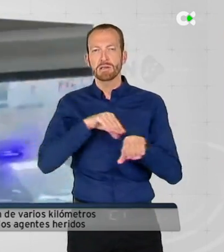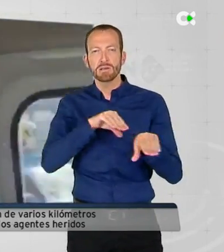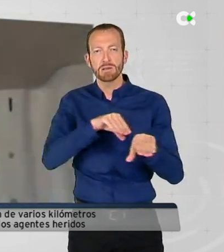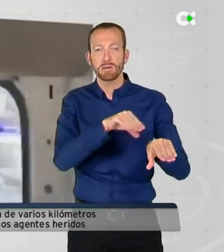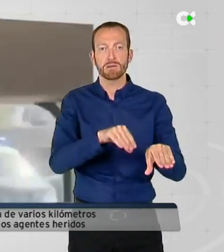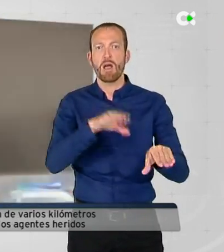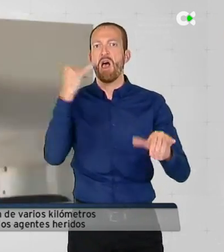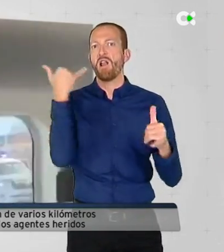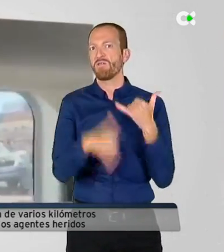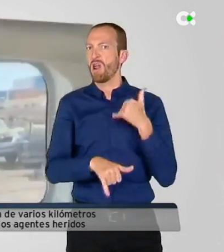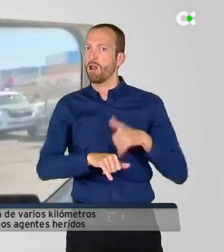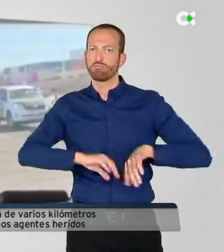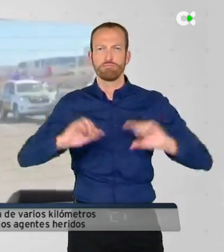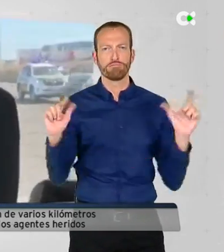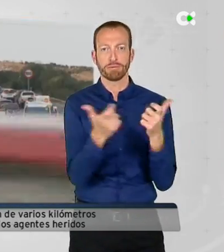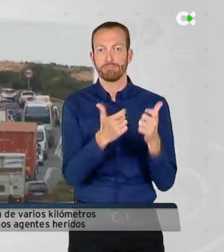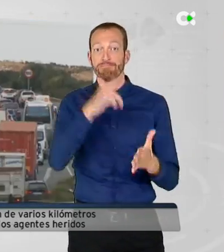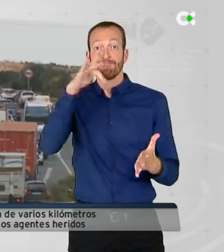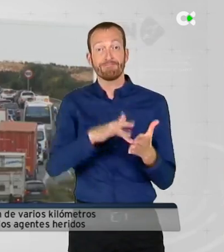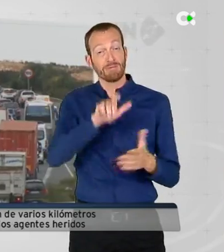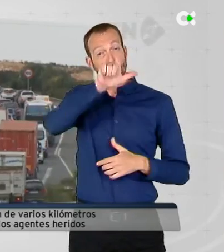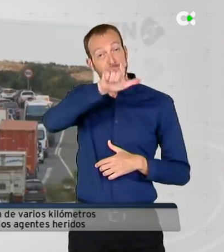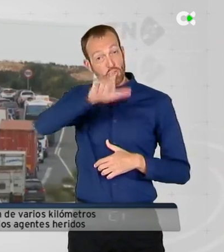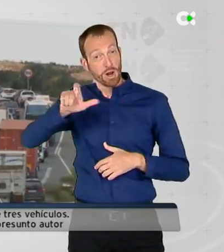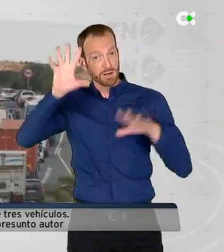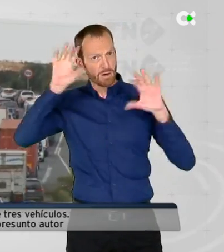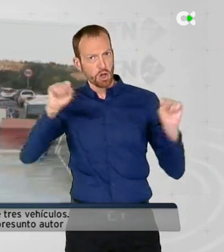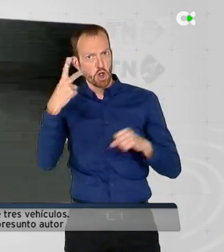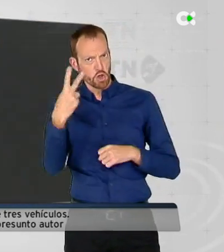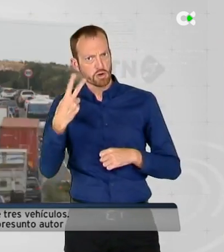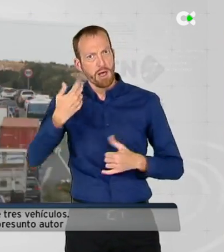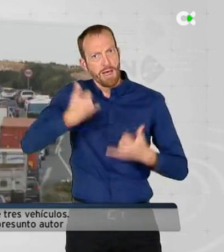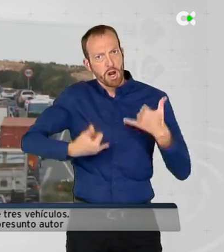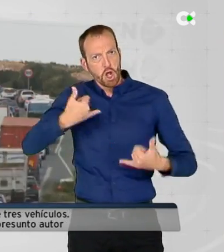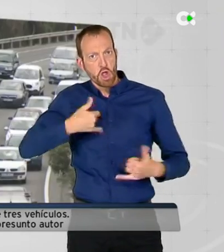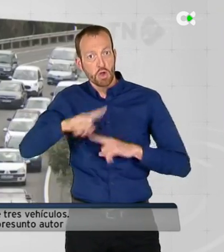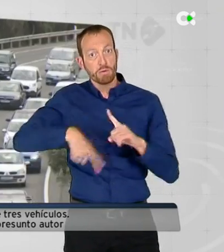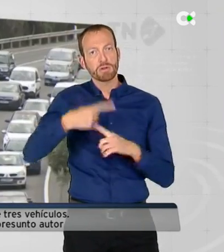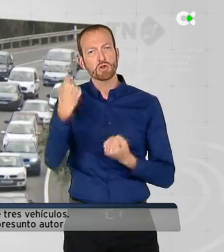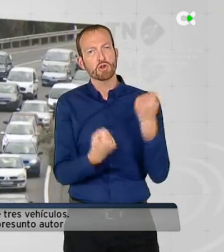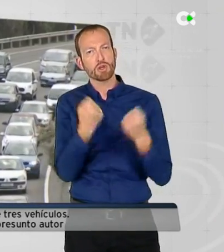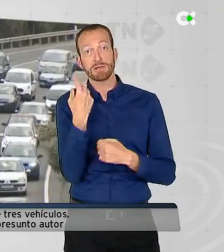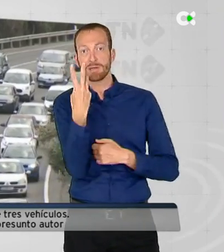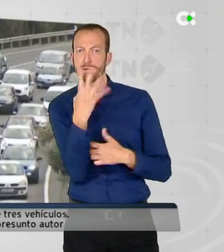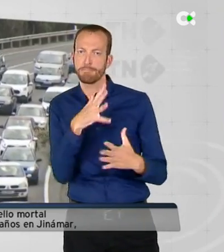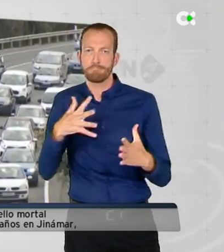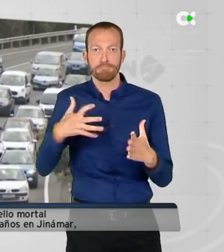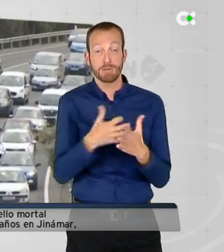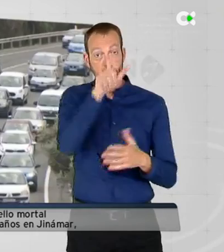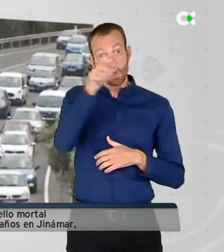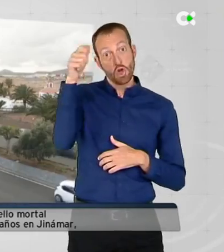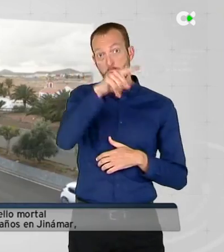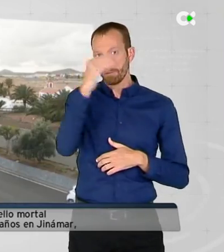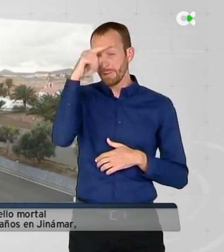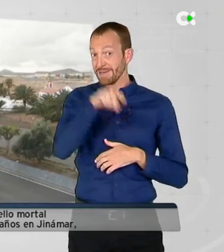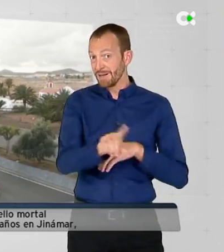persecución de varios kilómetros que se saldó con dos agentes heridos y la colisión de tres vehículos. El detenido, presunto autor del